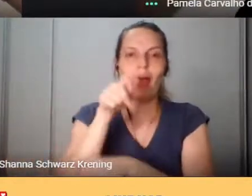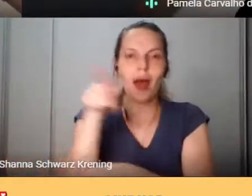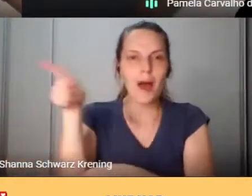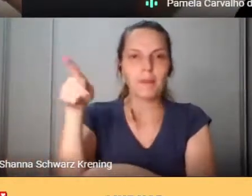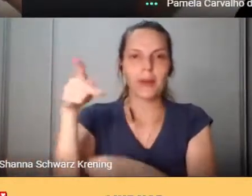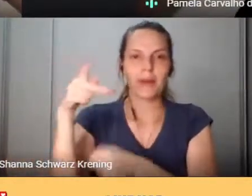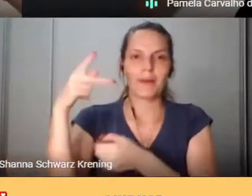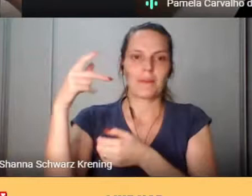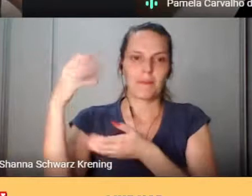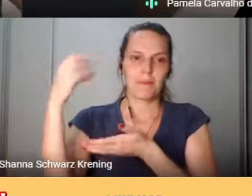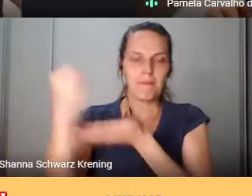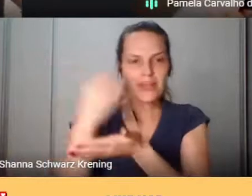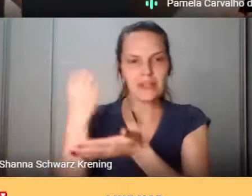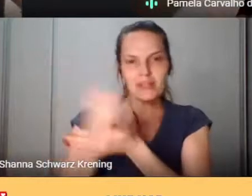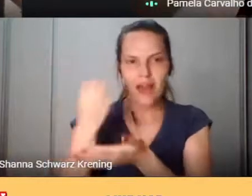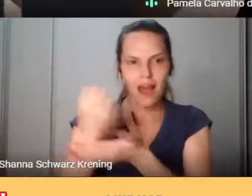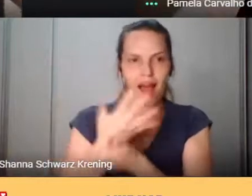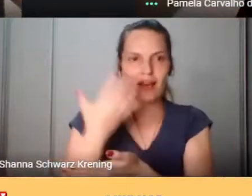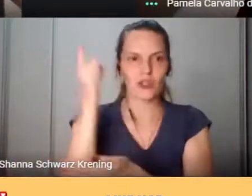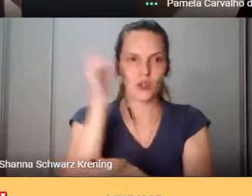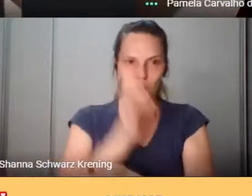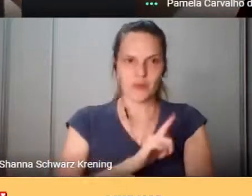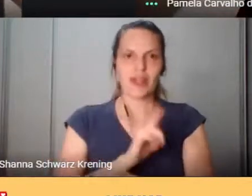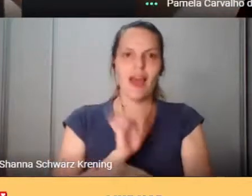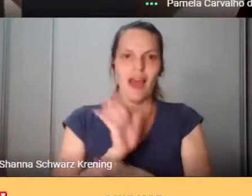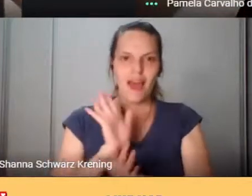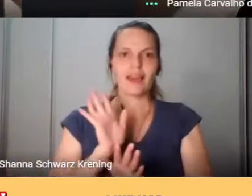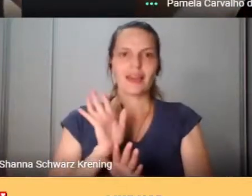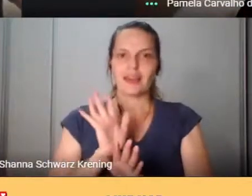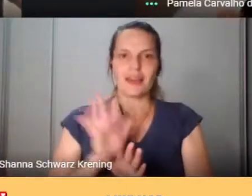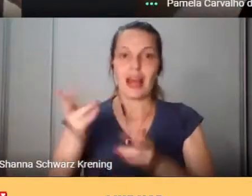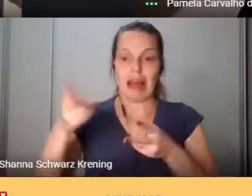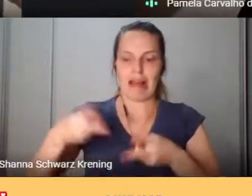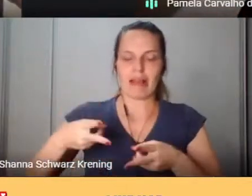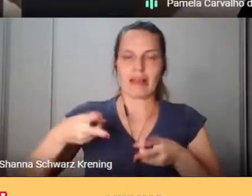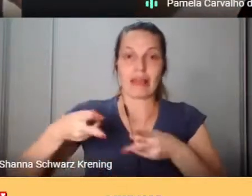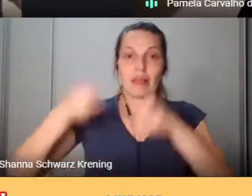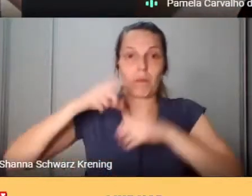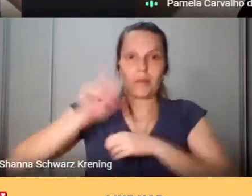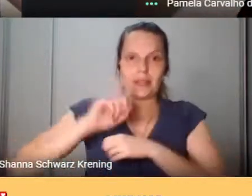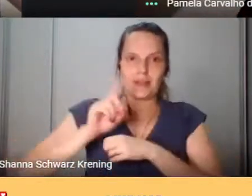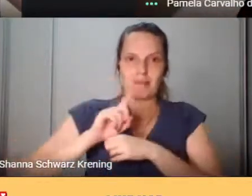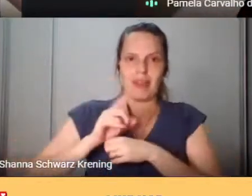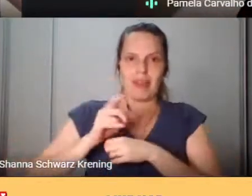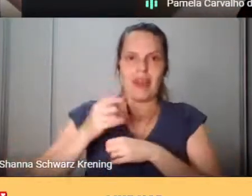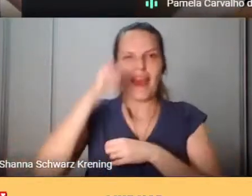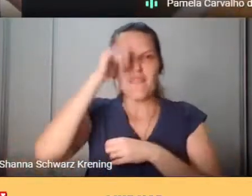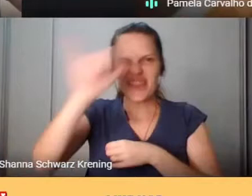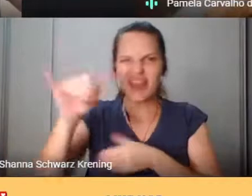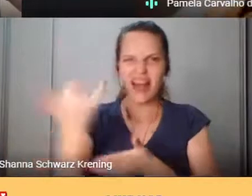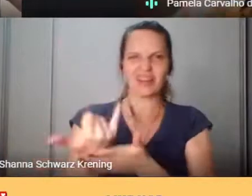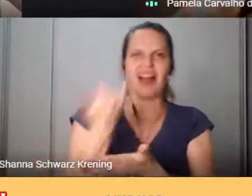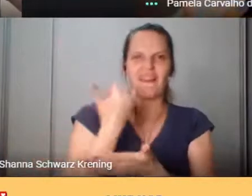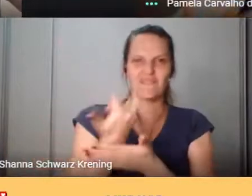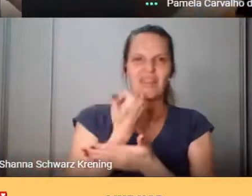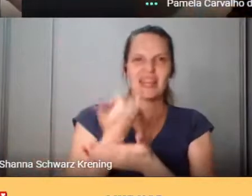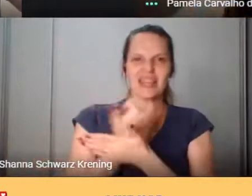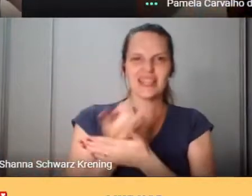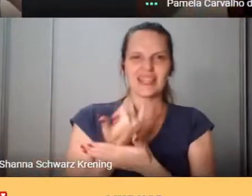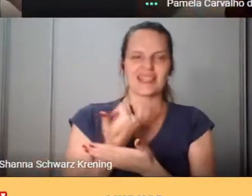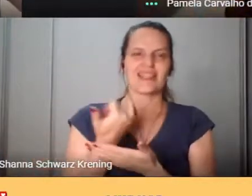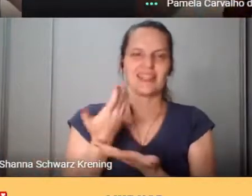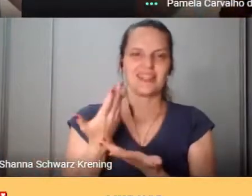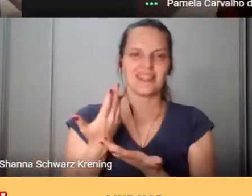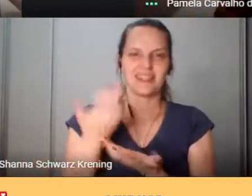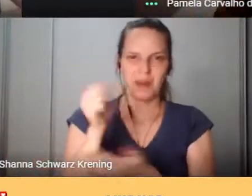O Telegram acho que é um Poder que não colocar o celular no mundo da lua, né? também. O Telegram Quando vai dormir,